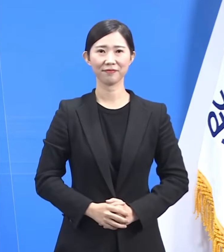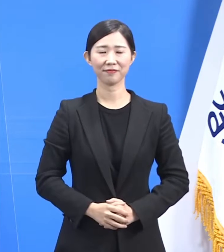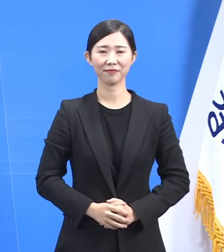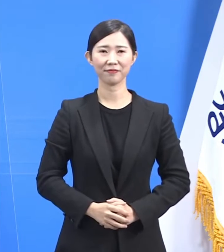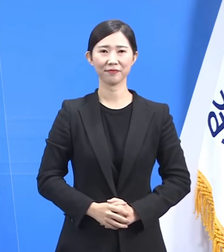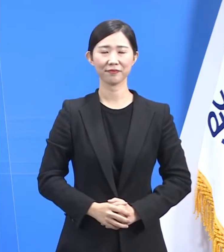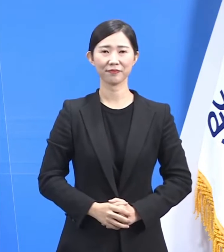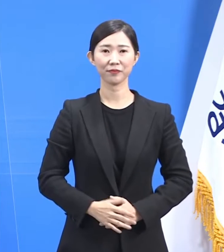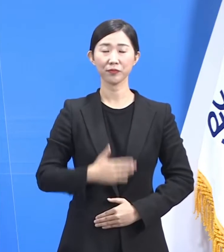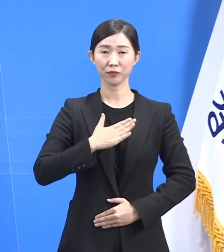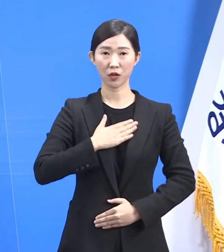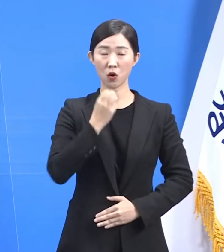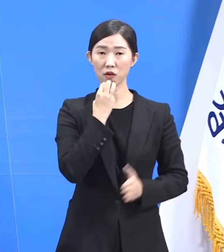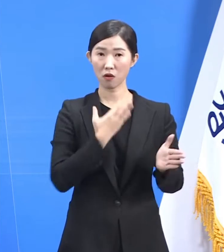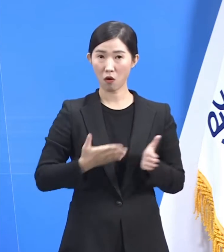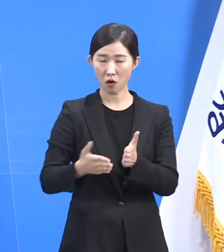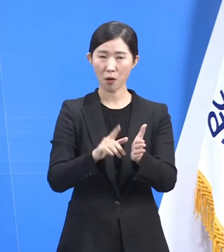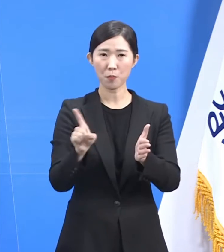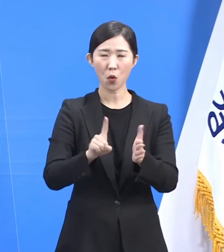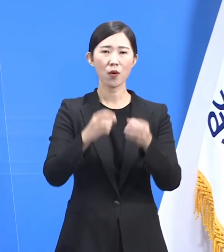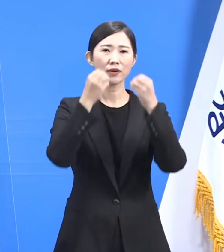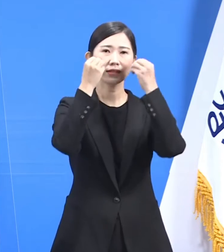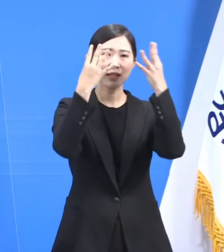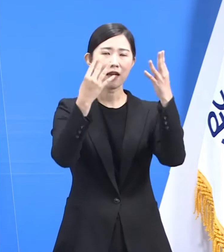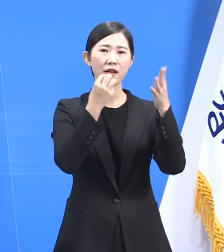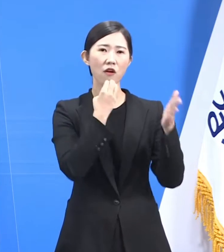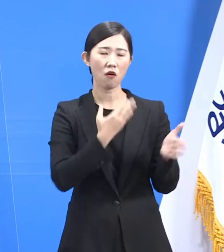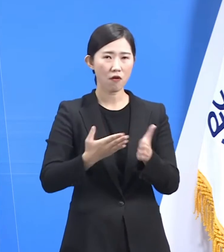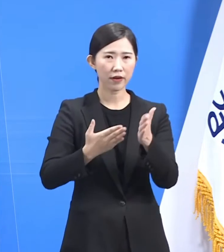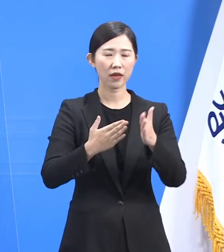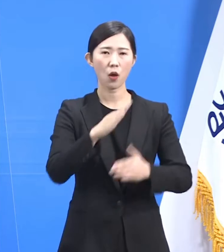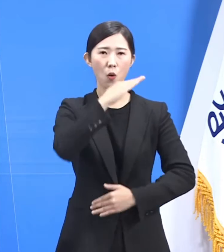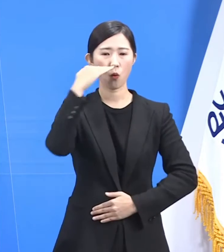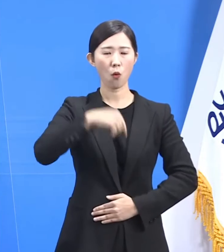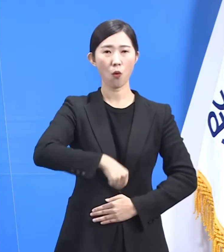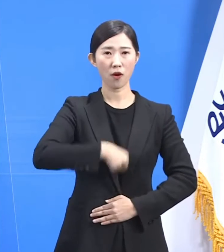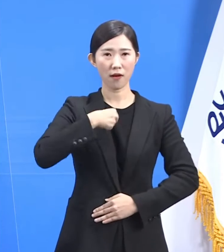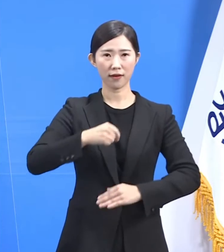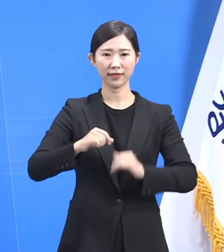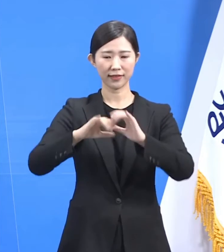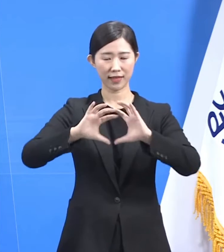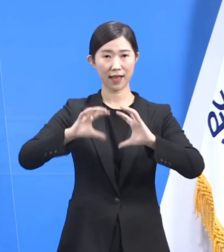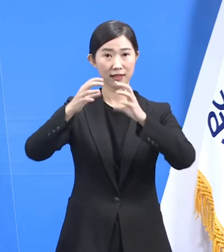민선 7기 경기도는 새로운 경기, 공정한 세상이라는